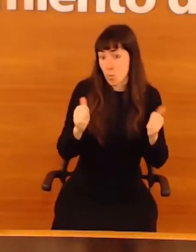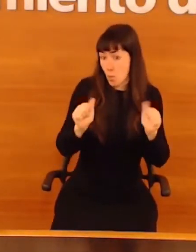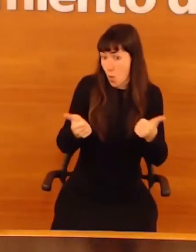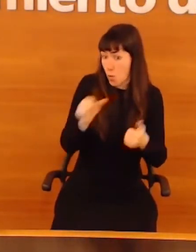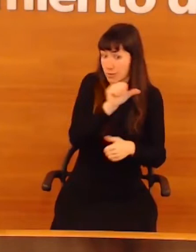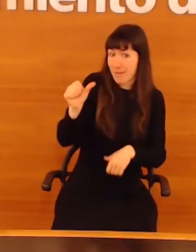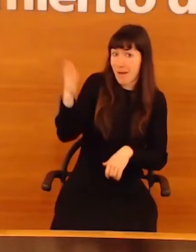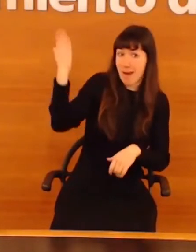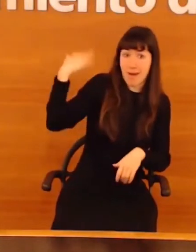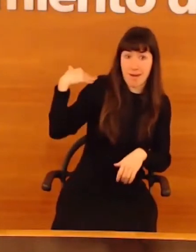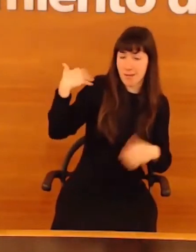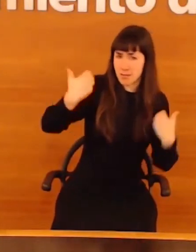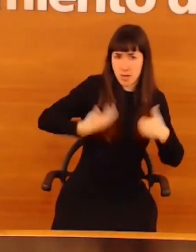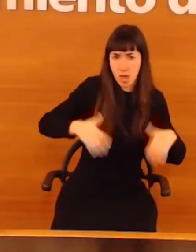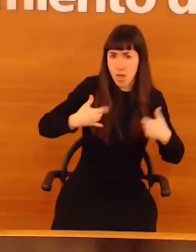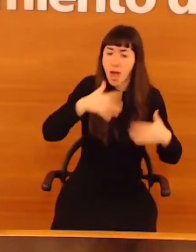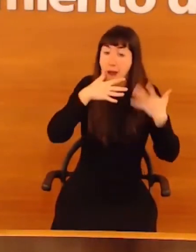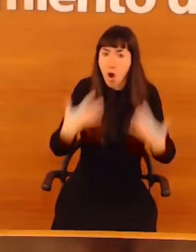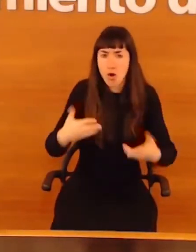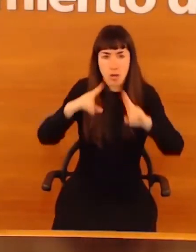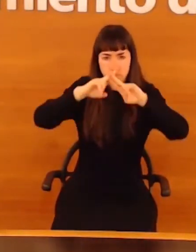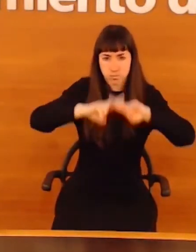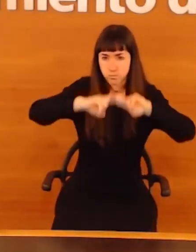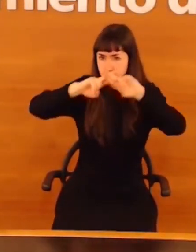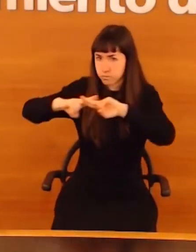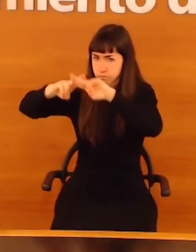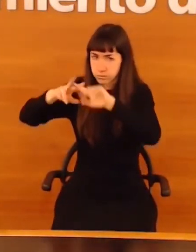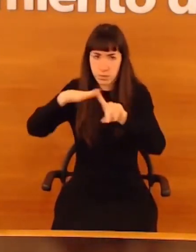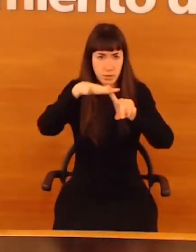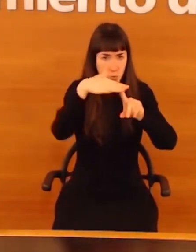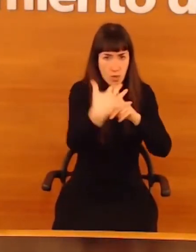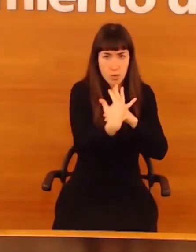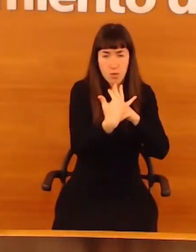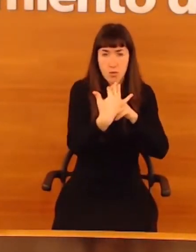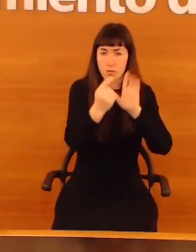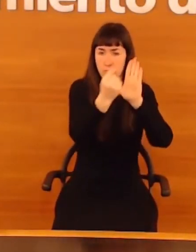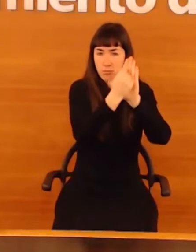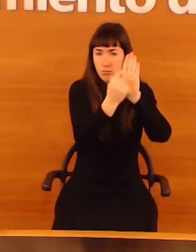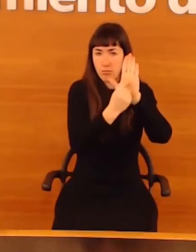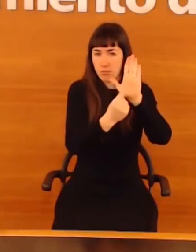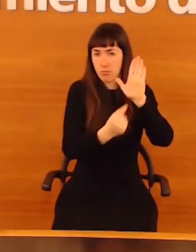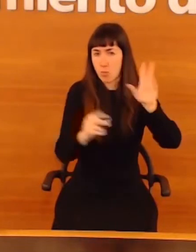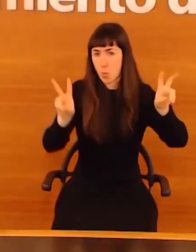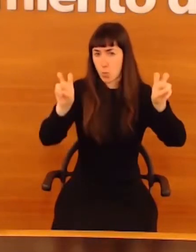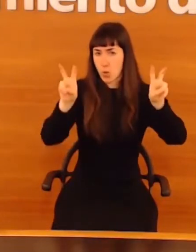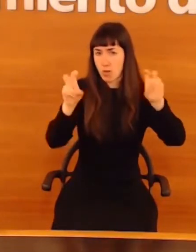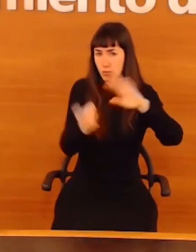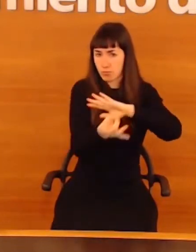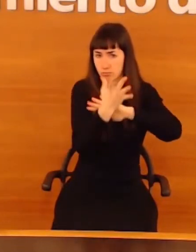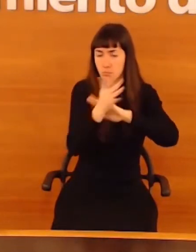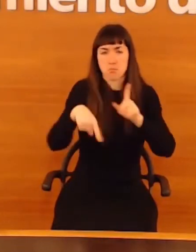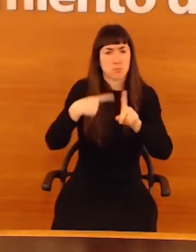la semana pasada, se está analizando la situación, se está estableciendo los protocolos necesarios y se está manteniendo una